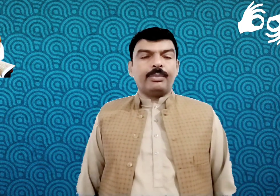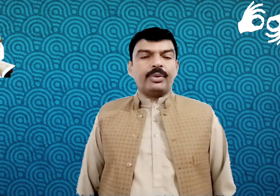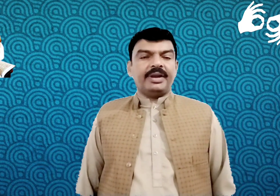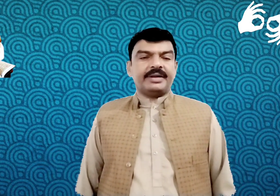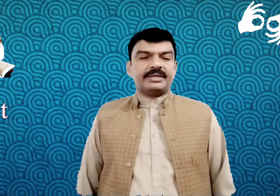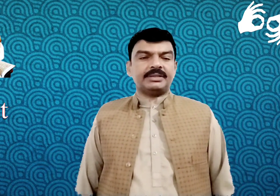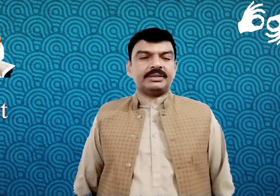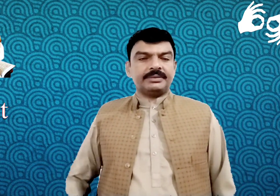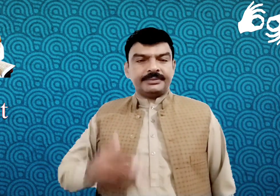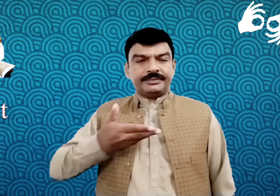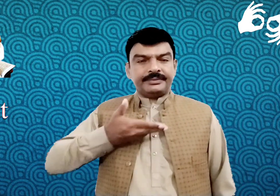पोएट